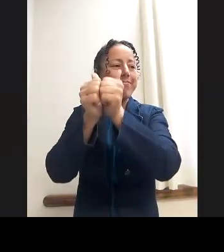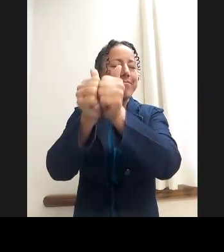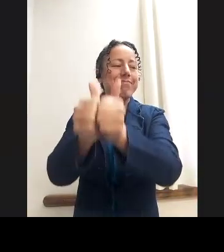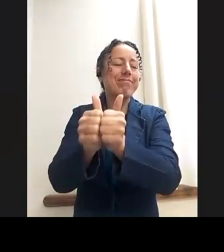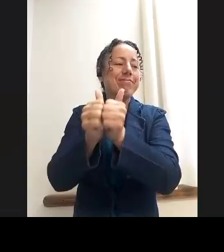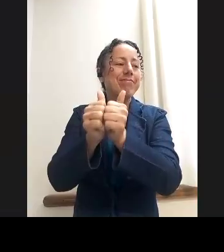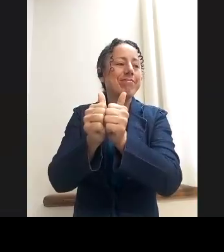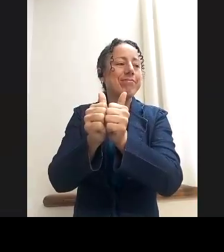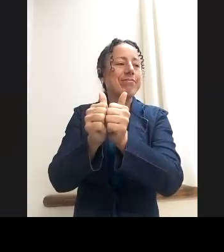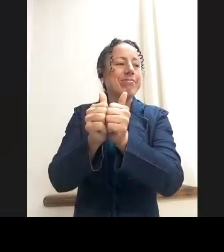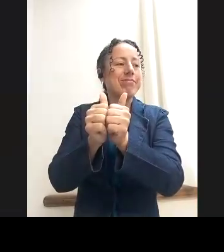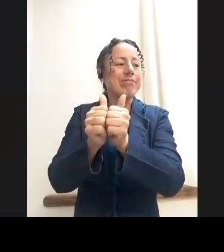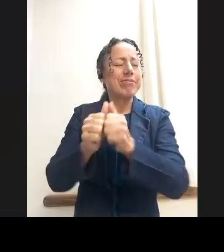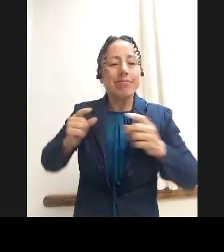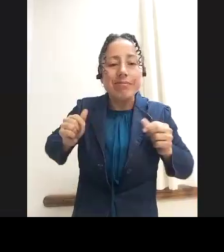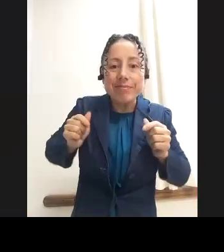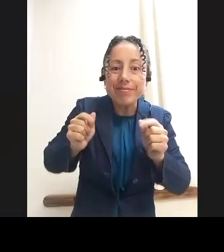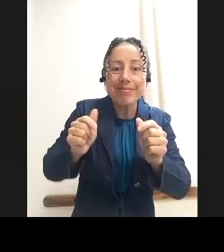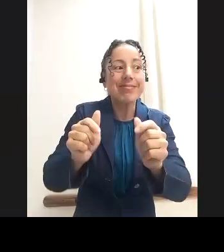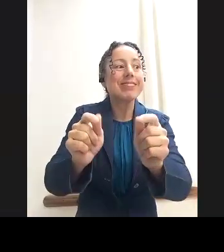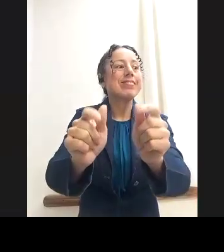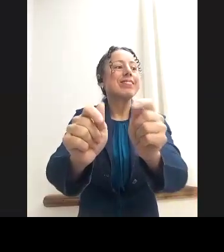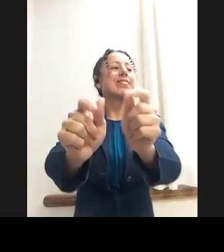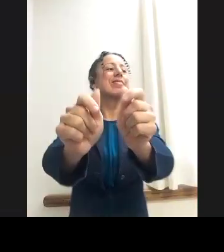assim. As famílias